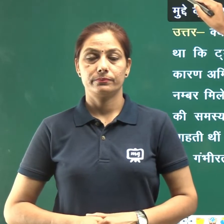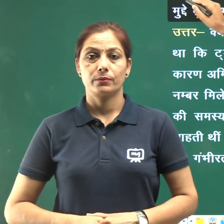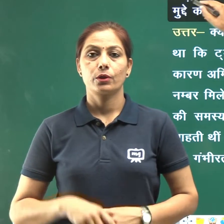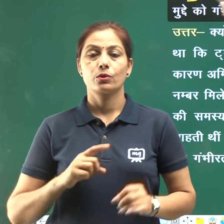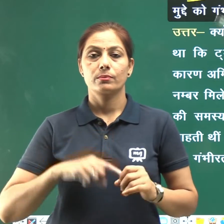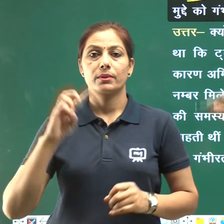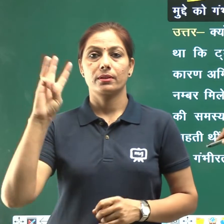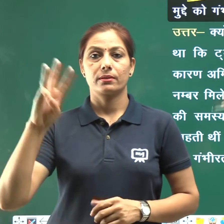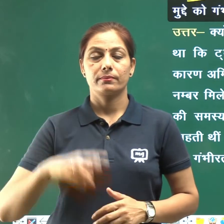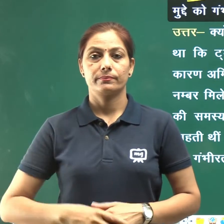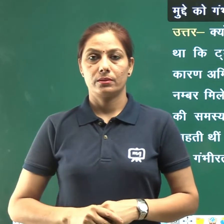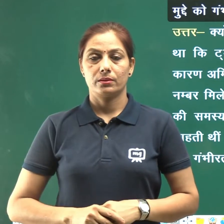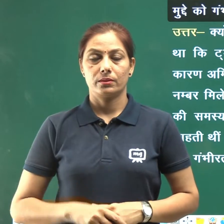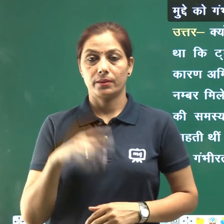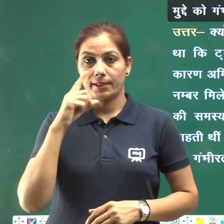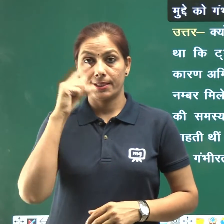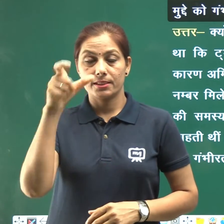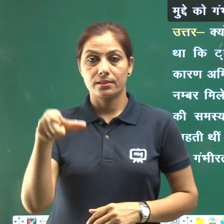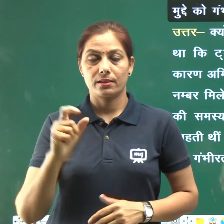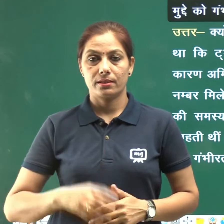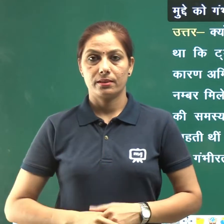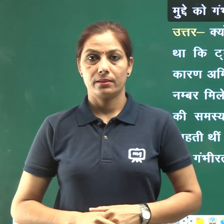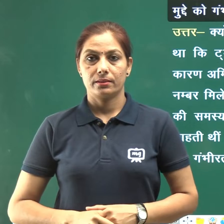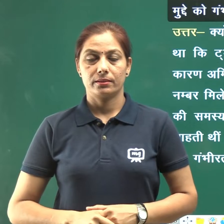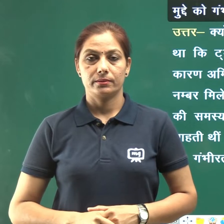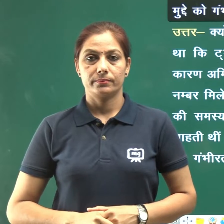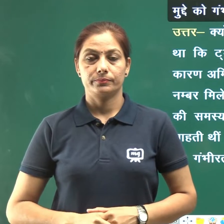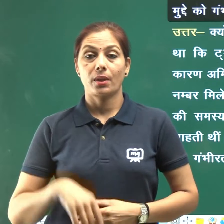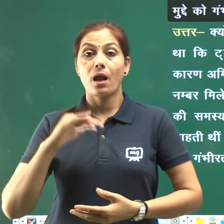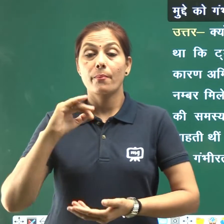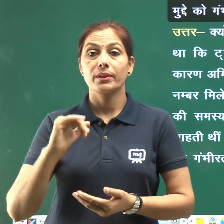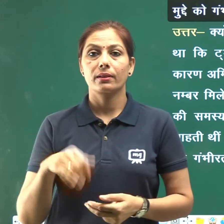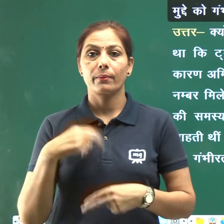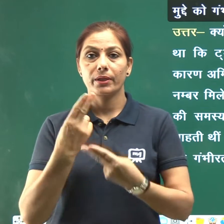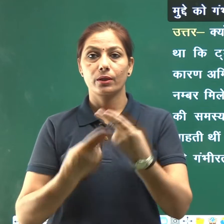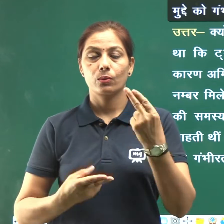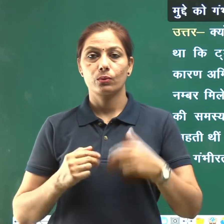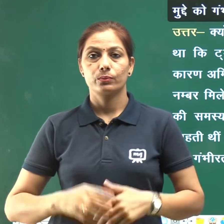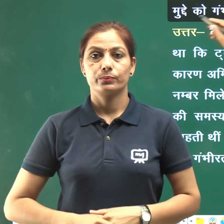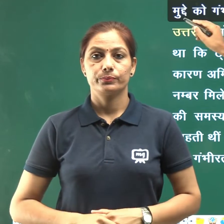प्रश्न 3, रजनी ने अमित के मुद्दे को